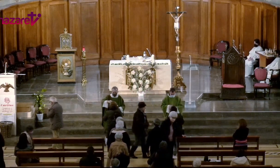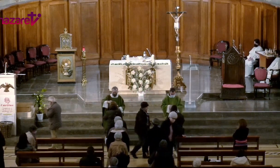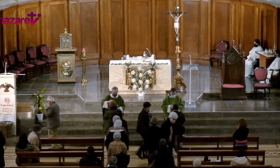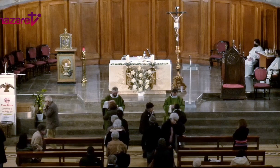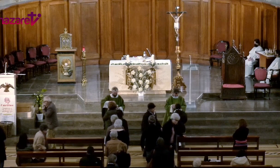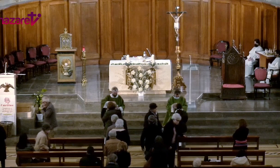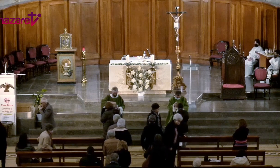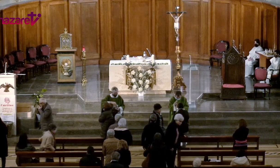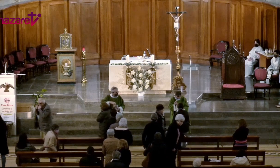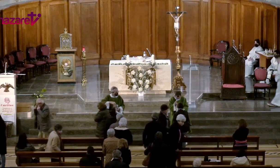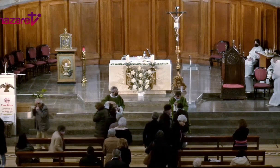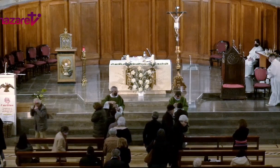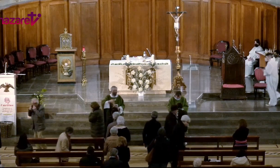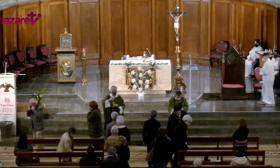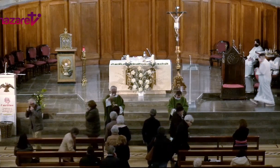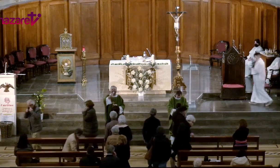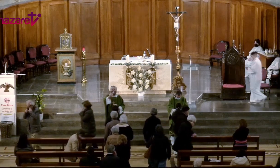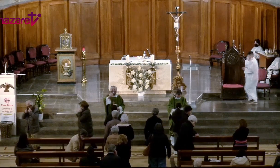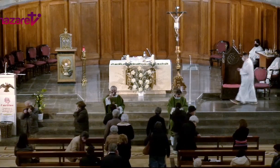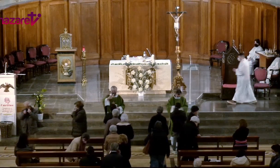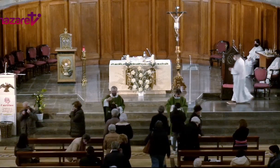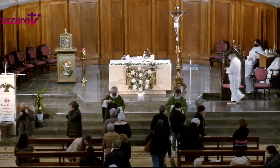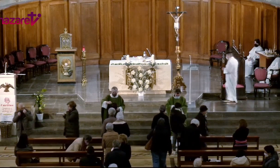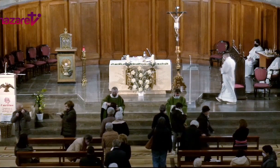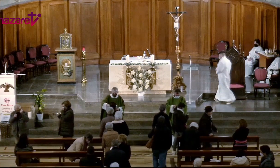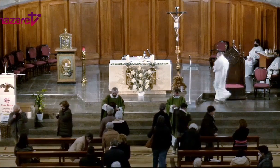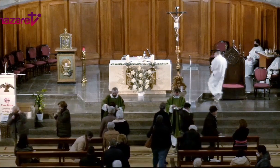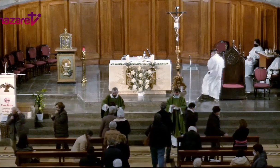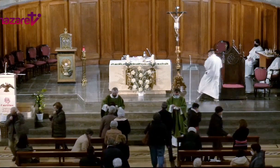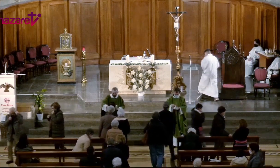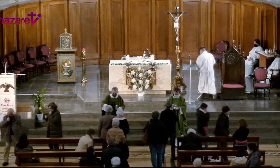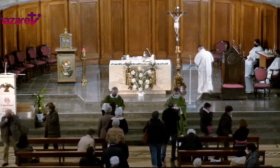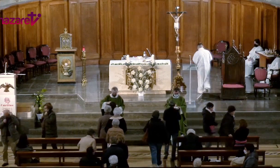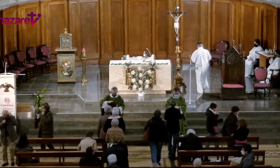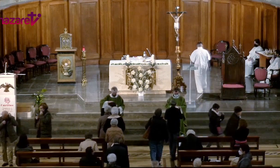pan vivo que al hombre das la vida.